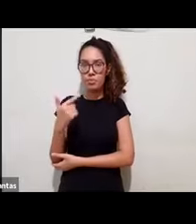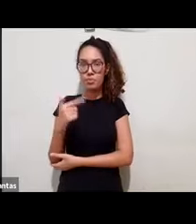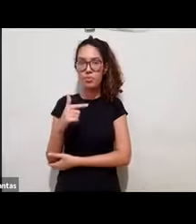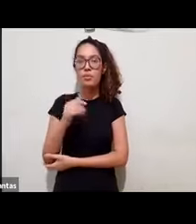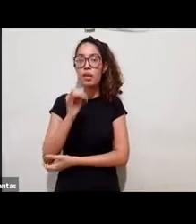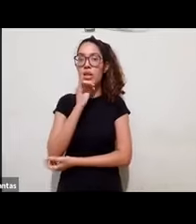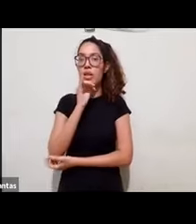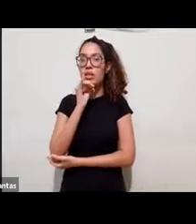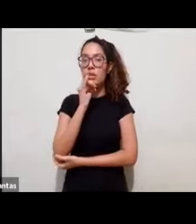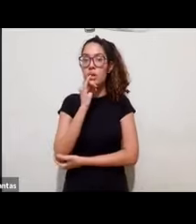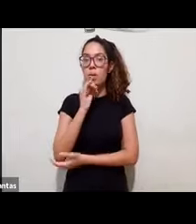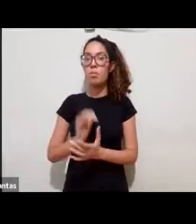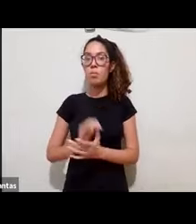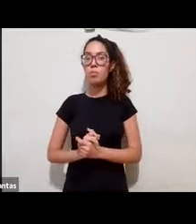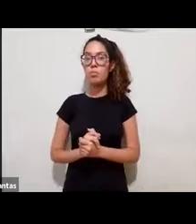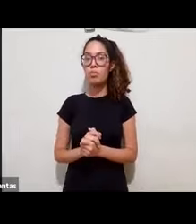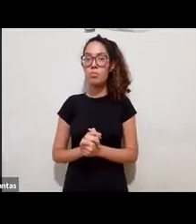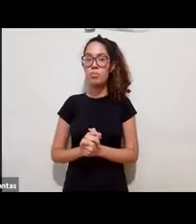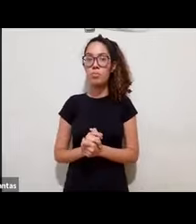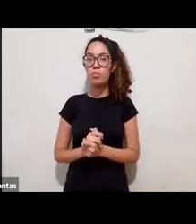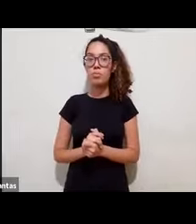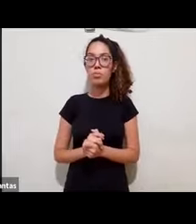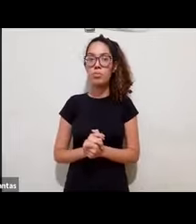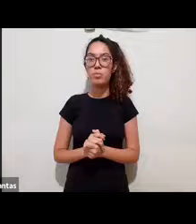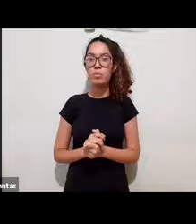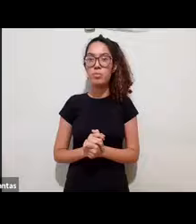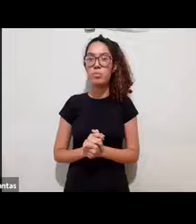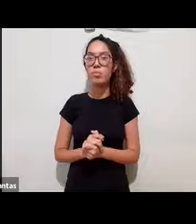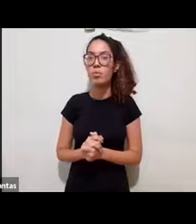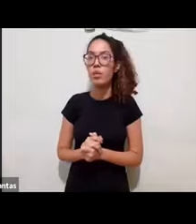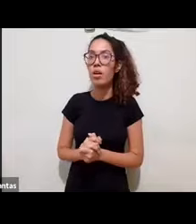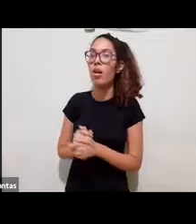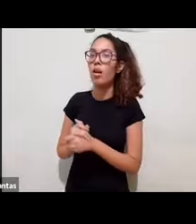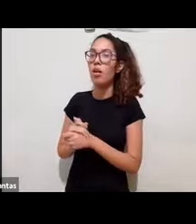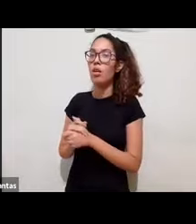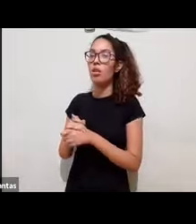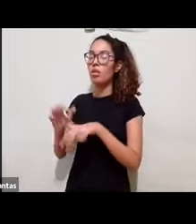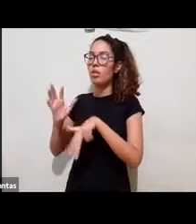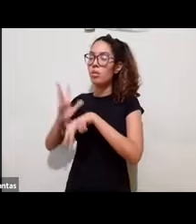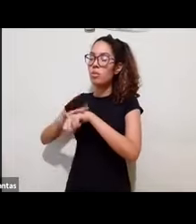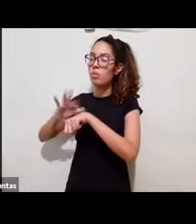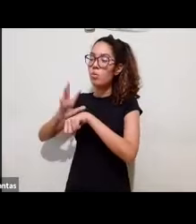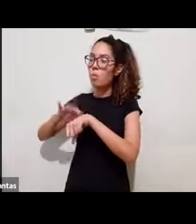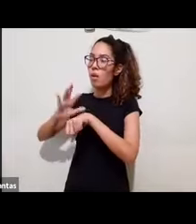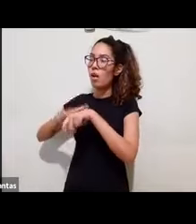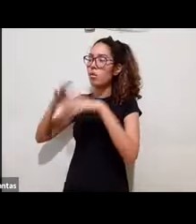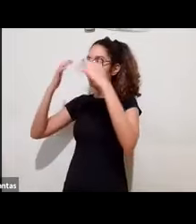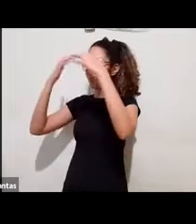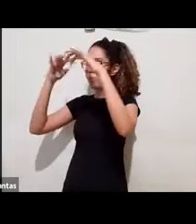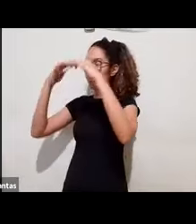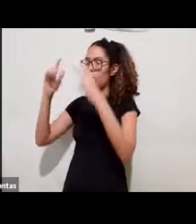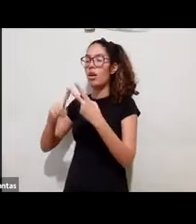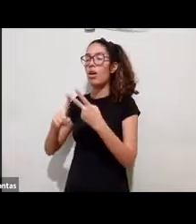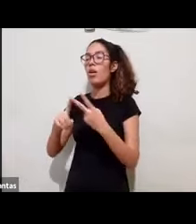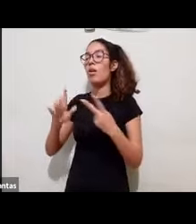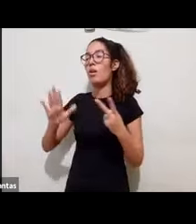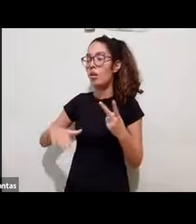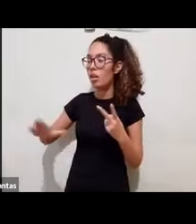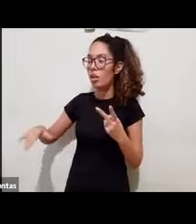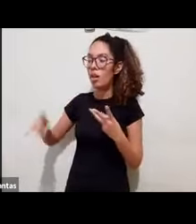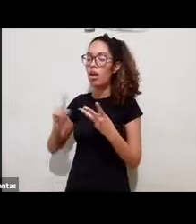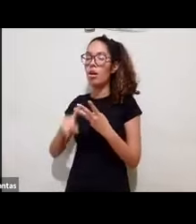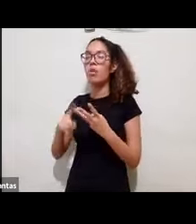transtorno mental, pessoas com transtorno mental em decorrência dos hábitos de álcool e outras drogas, crianças, também